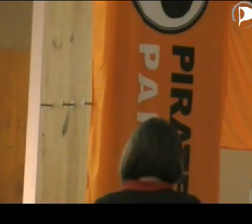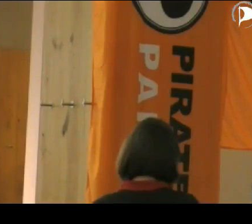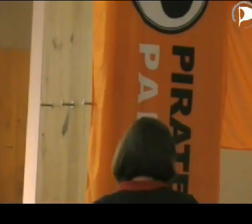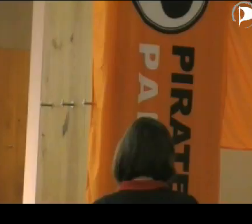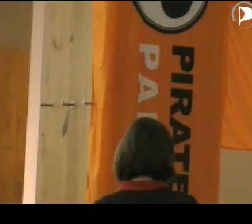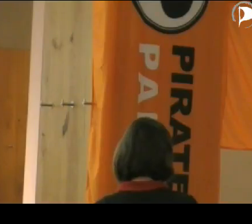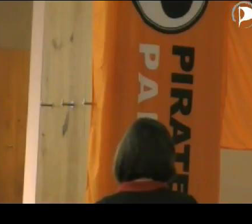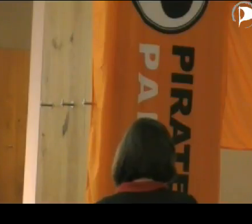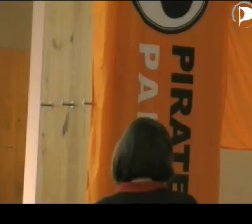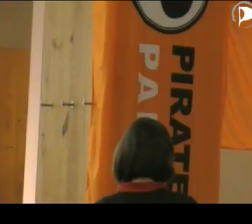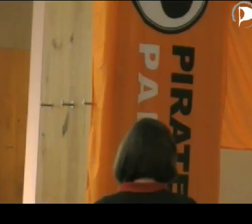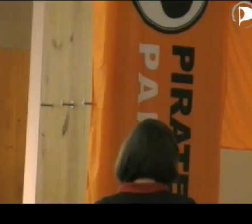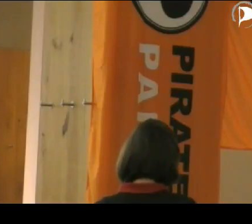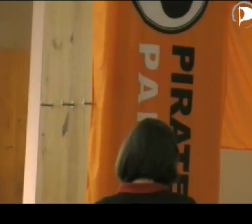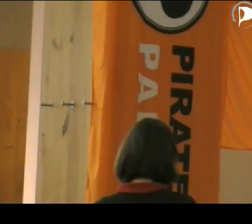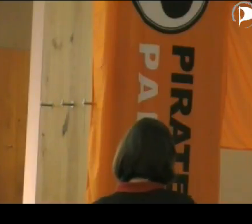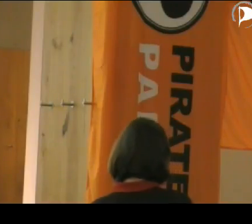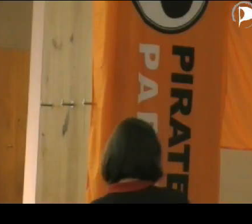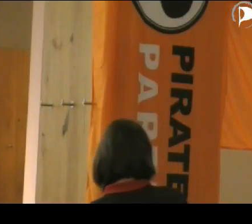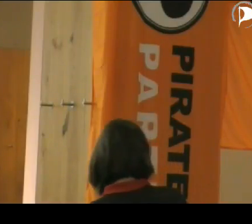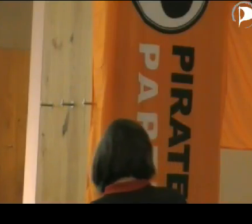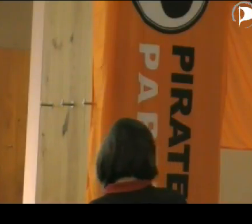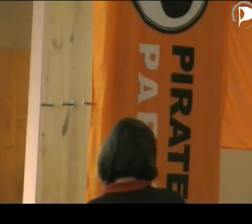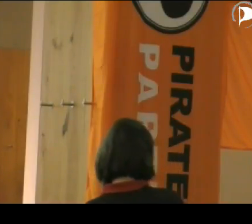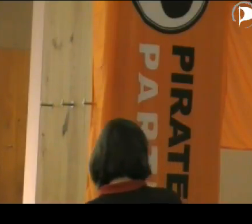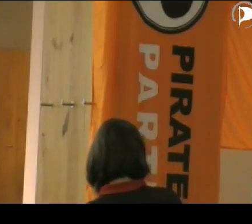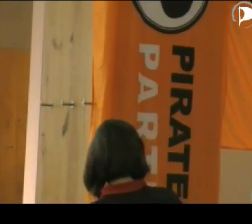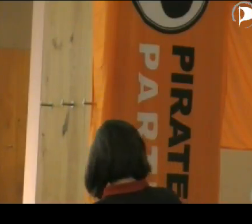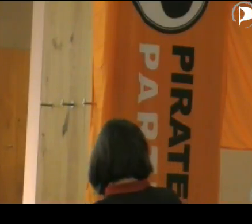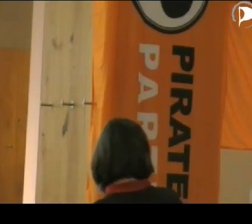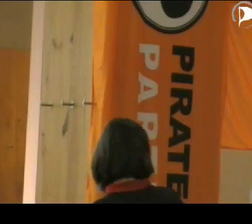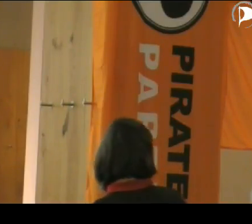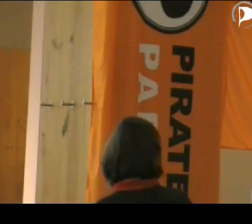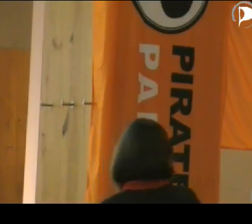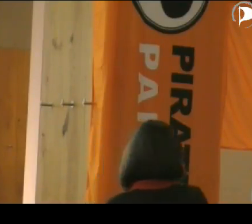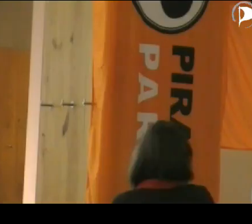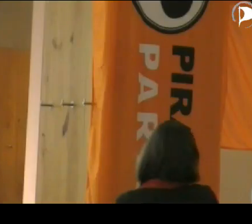das nicht nach die dinge einschätzen